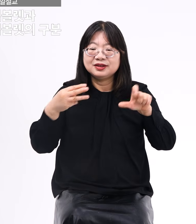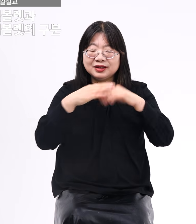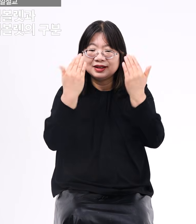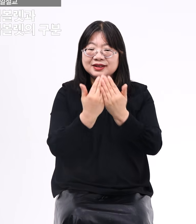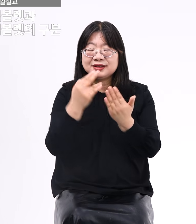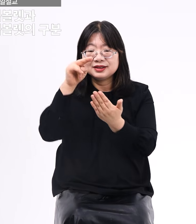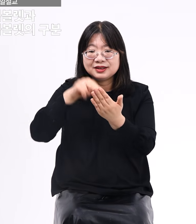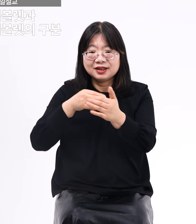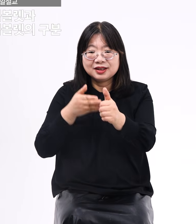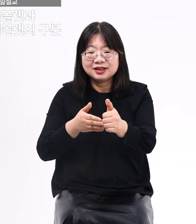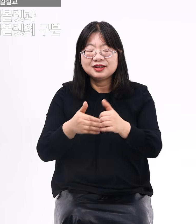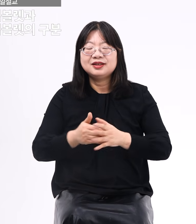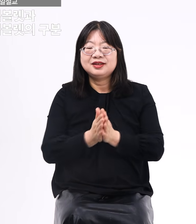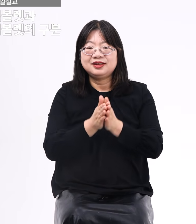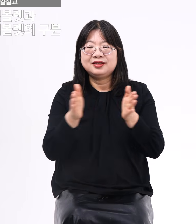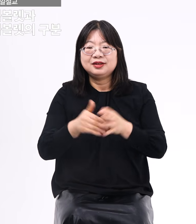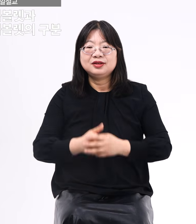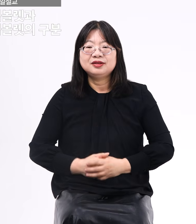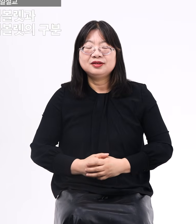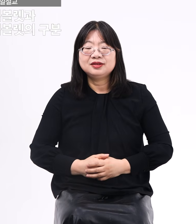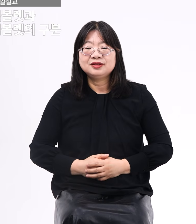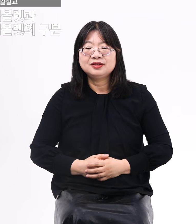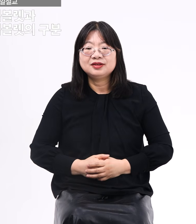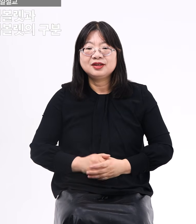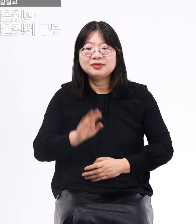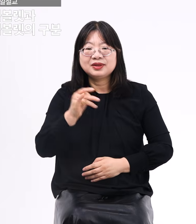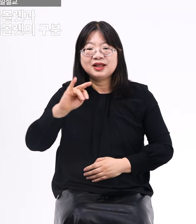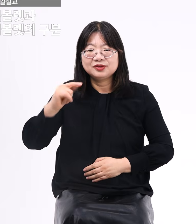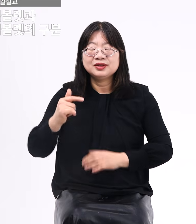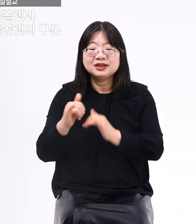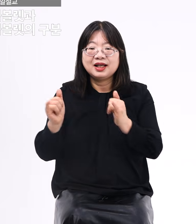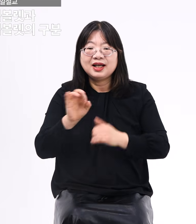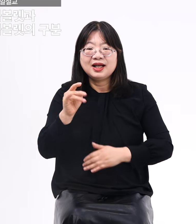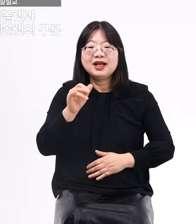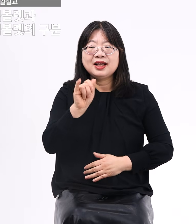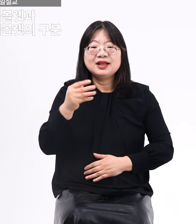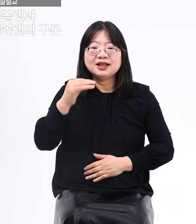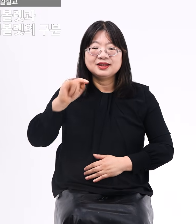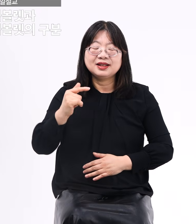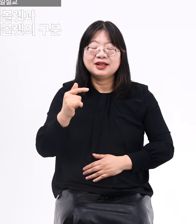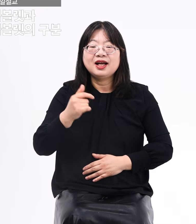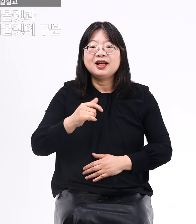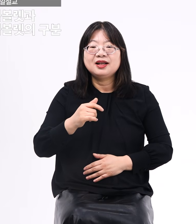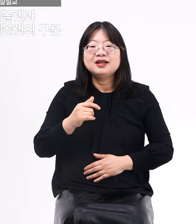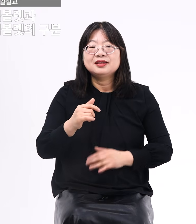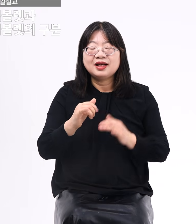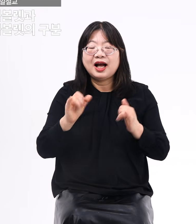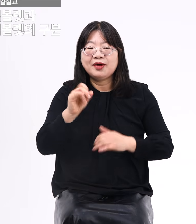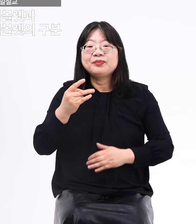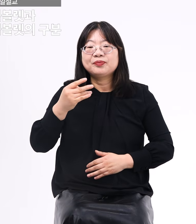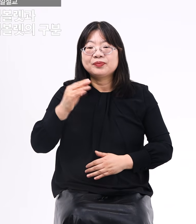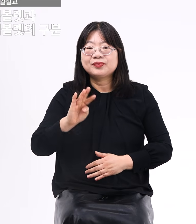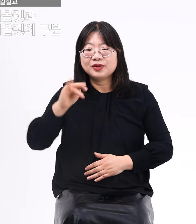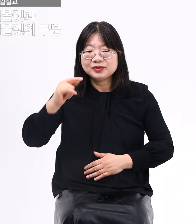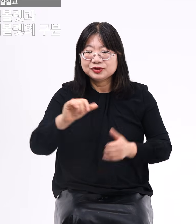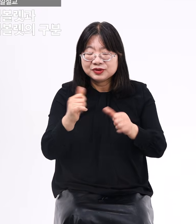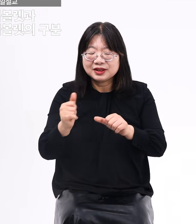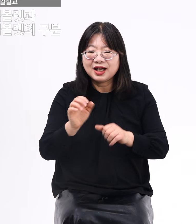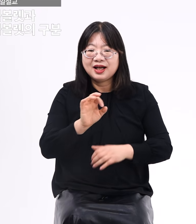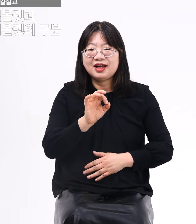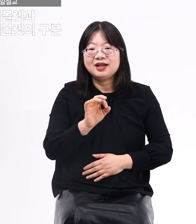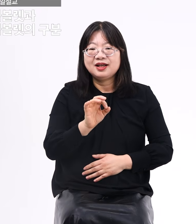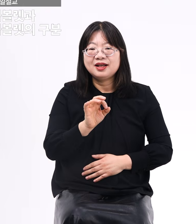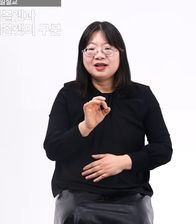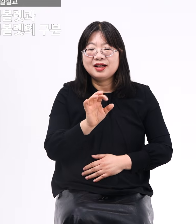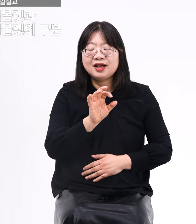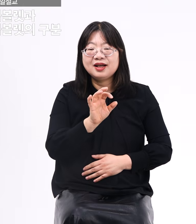같이 읽겠습니다. 시작. 비라돈 사람 힐렐의 아들 압돈이 죽음에 에브라임 땅 아말렉 사람의 산지